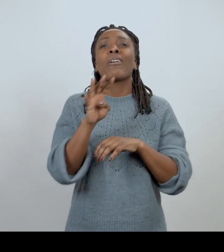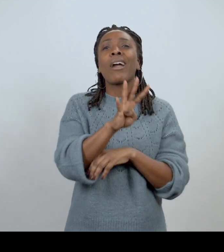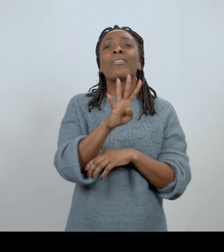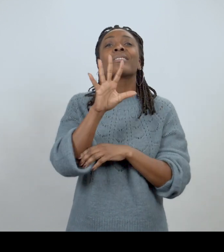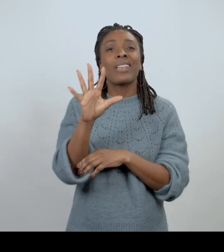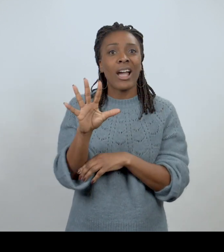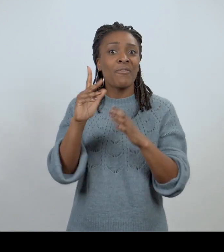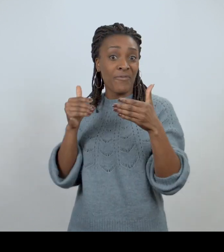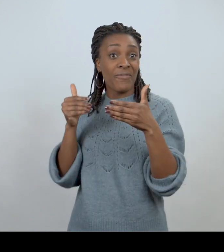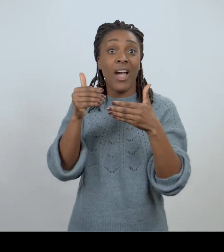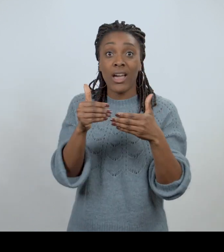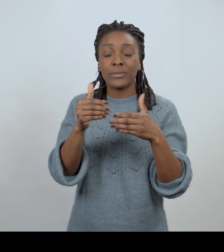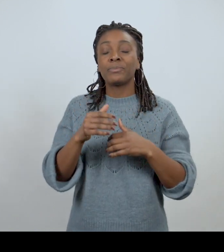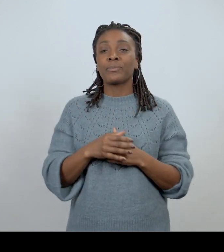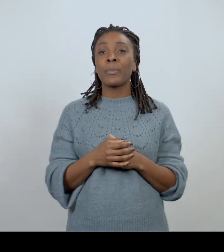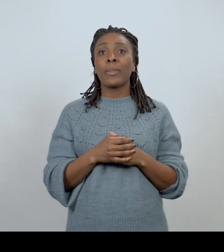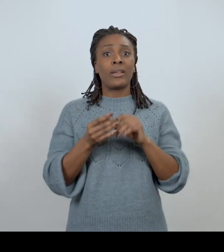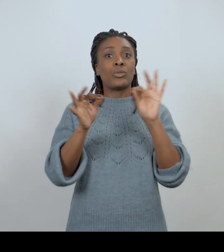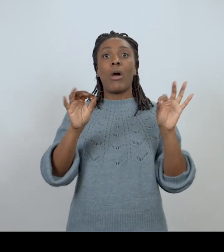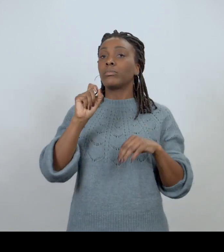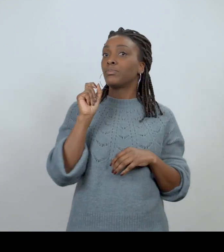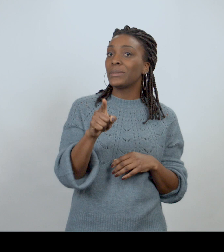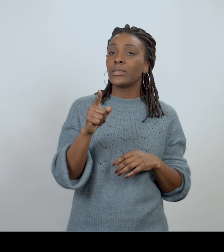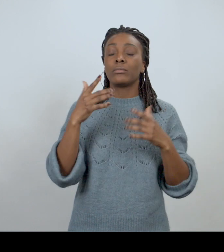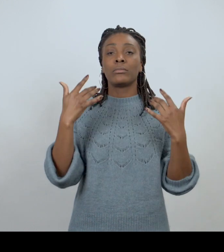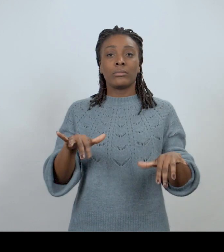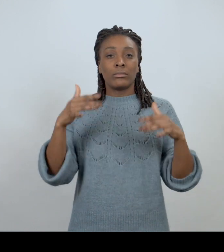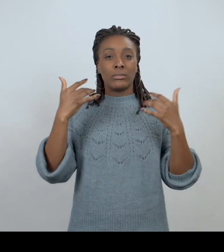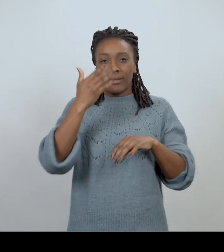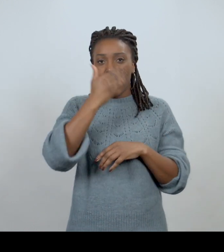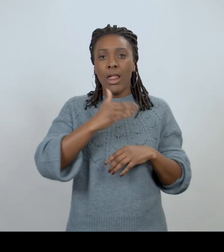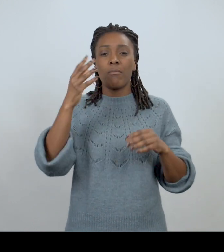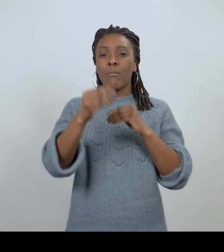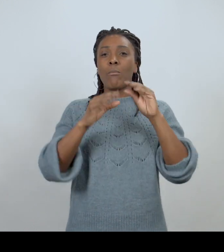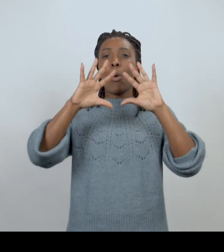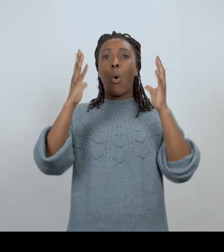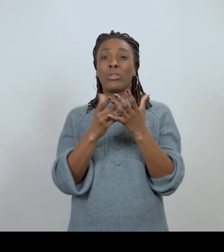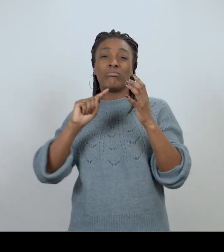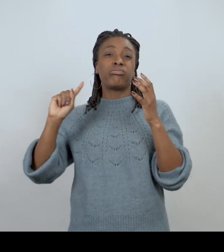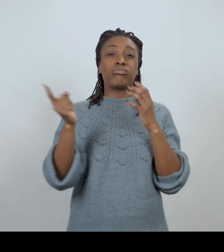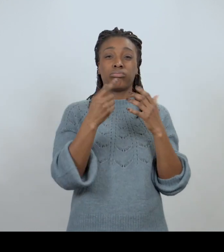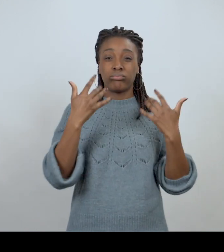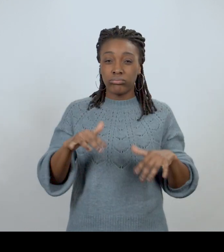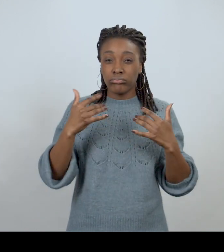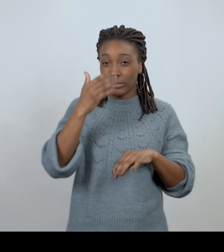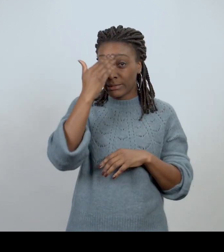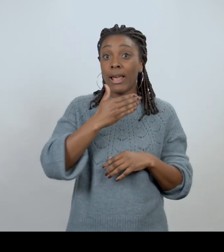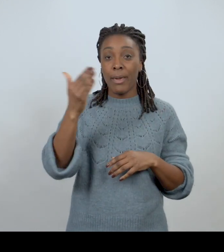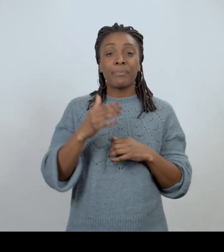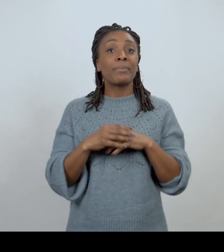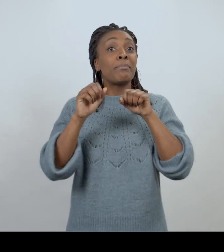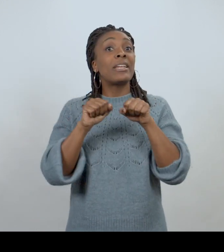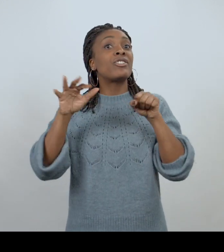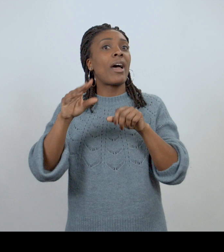1945. Cette histoire a fait le tour du monde depuis ce jour. Selon les médias